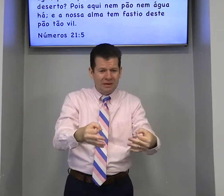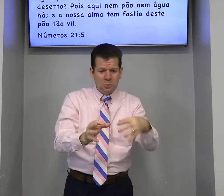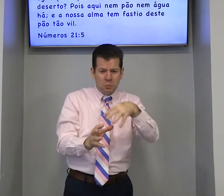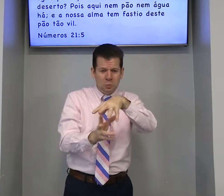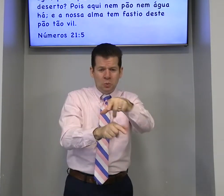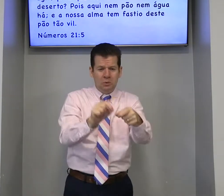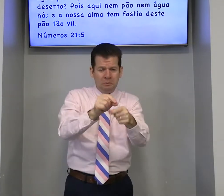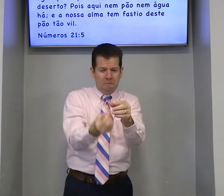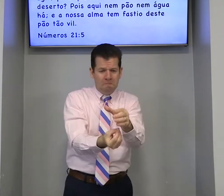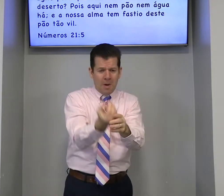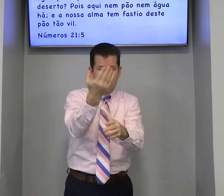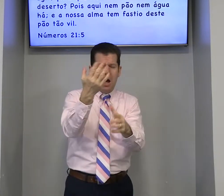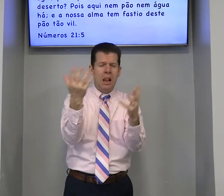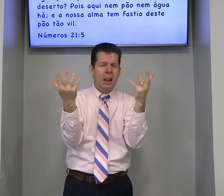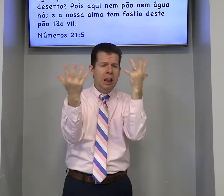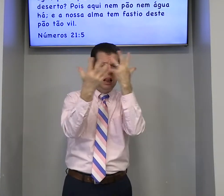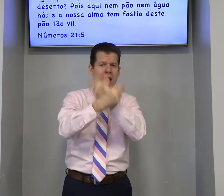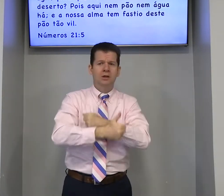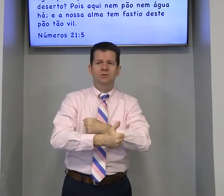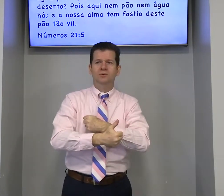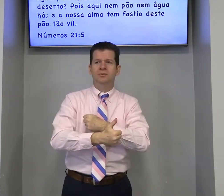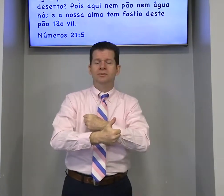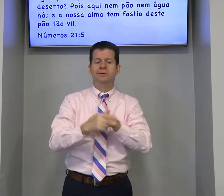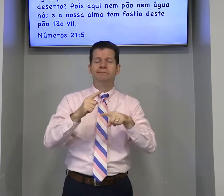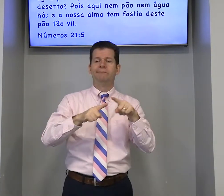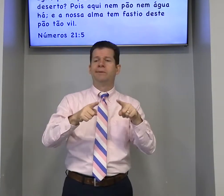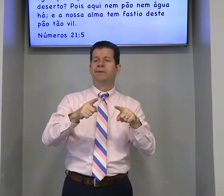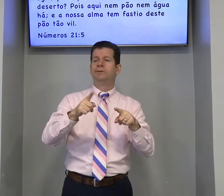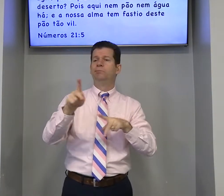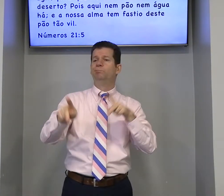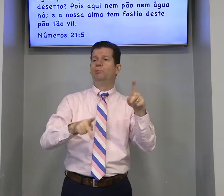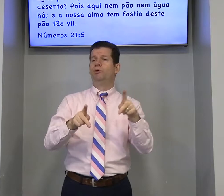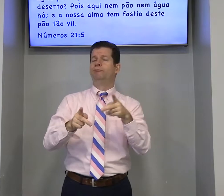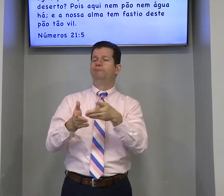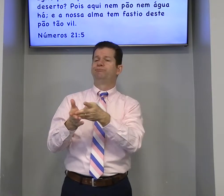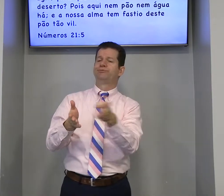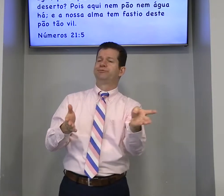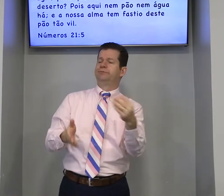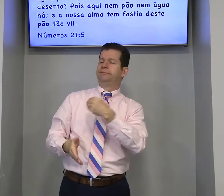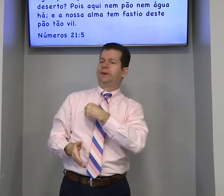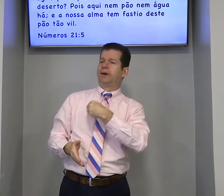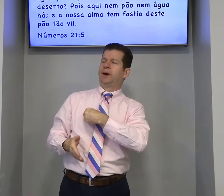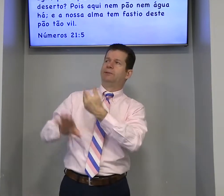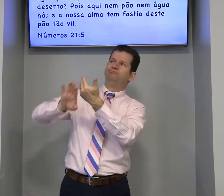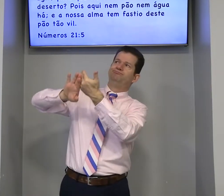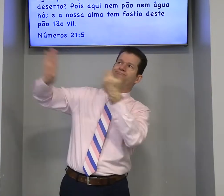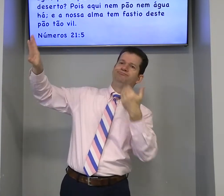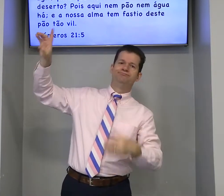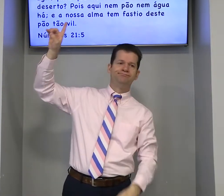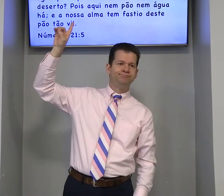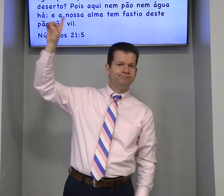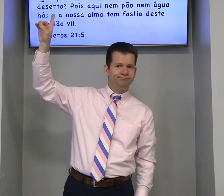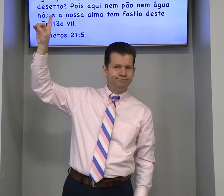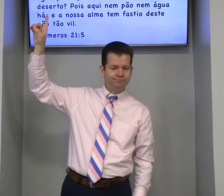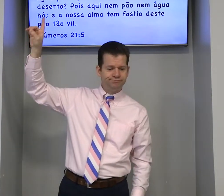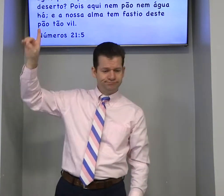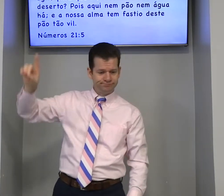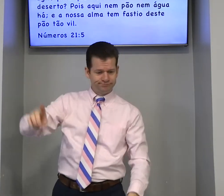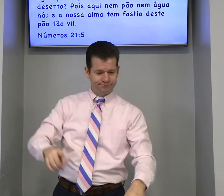fez perfeito esse mundo. Ele criou lindo. Mas o povo desviou, pecou e se afastou de